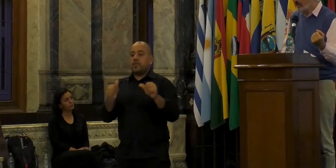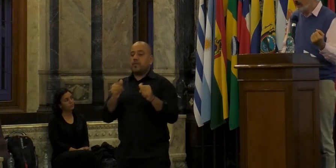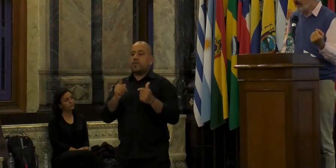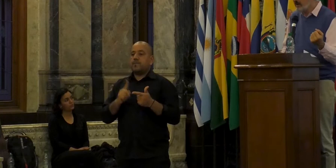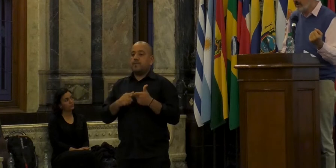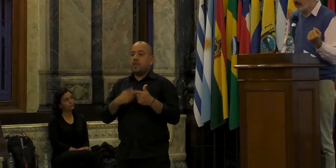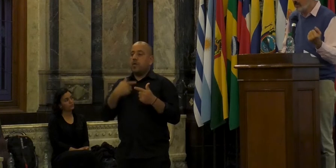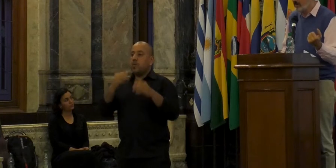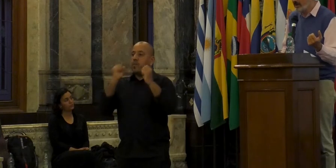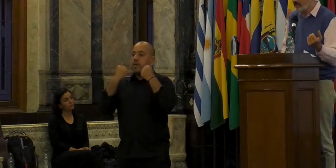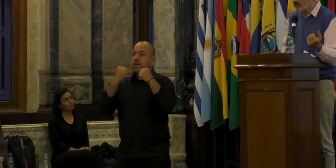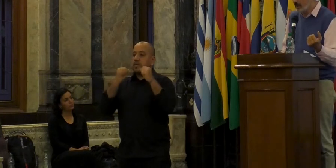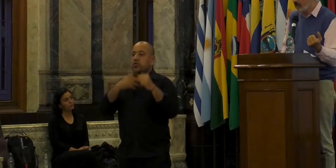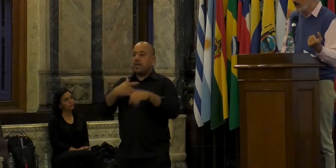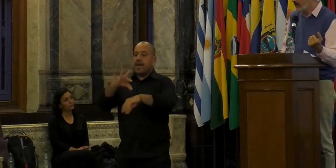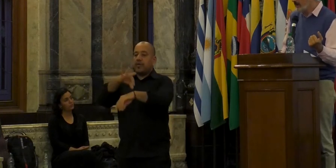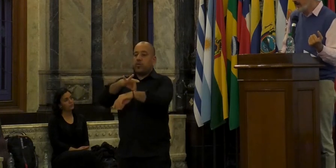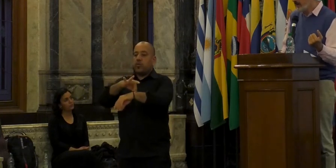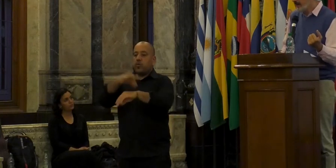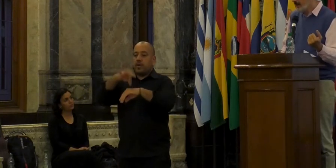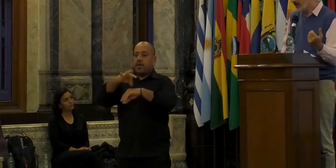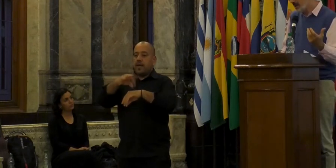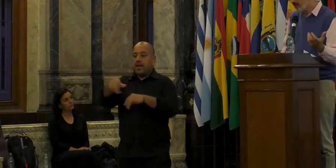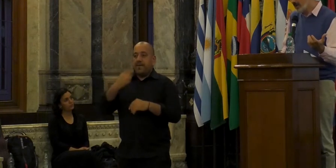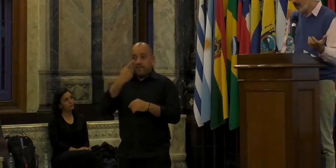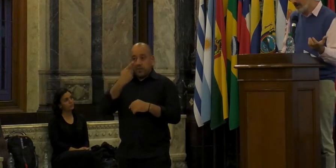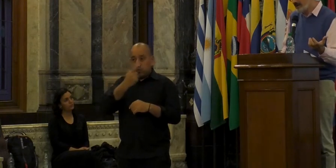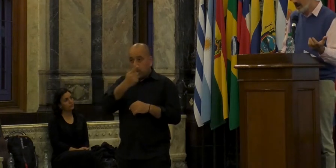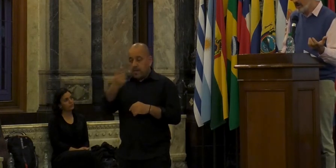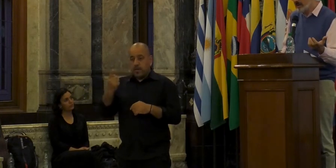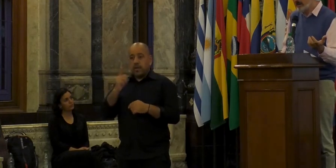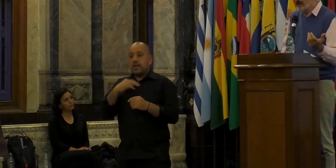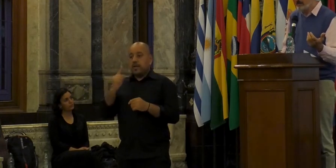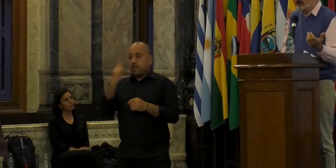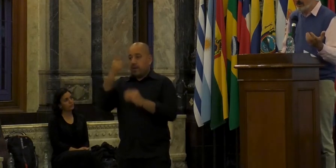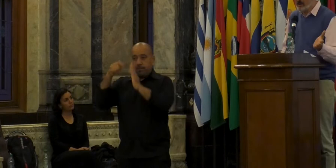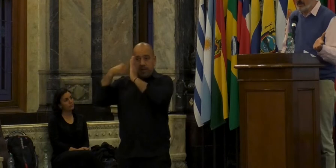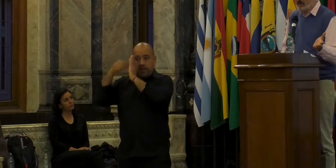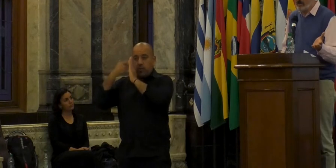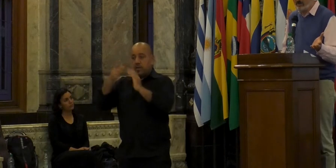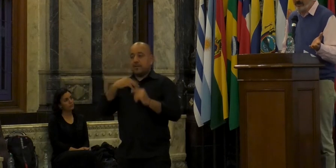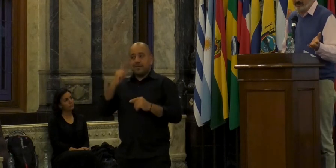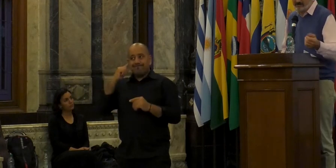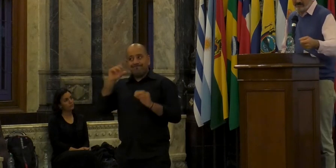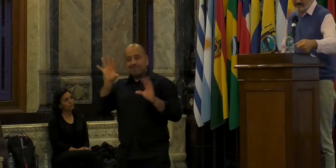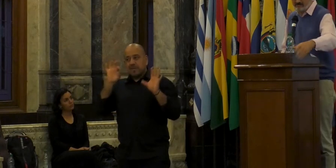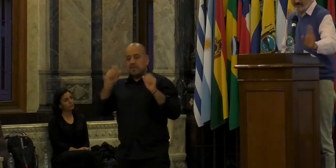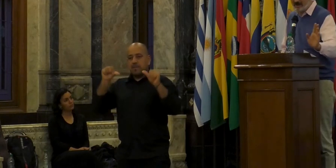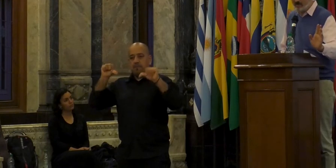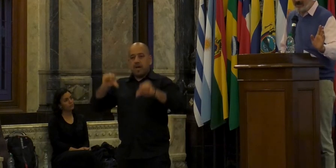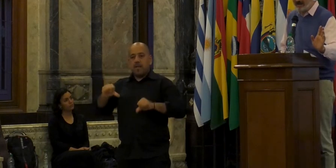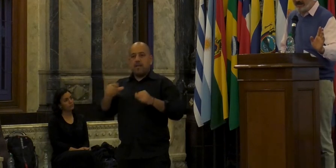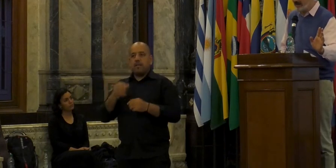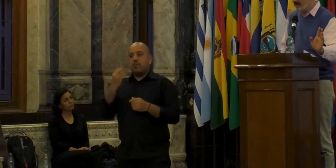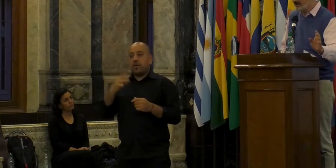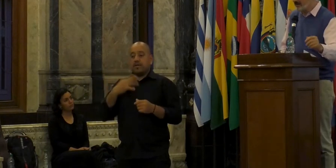un ejercicio de antropología visual. La primera película que vais a oír se oye peor, porque es,